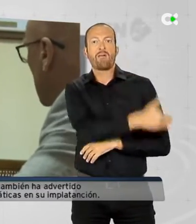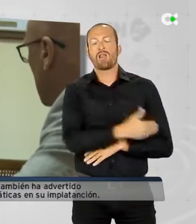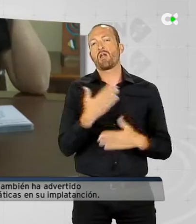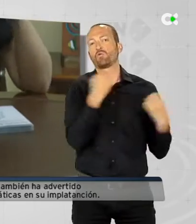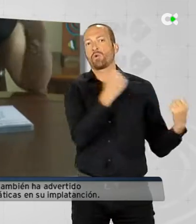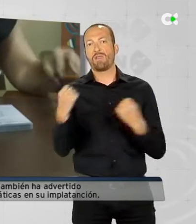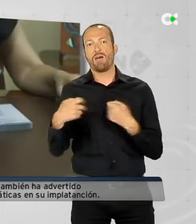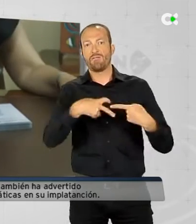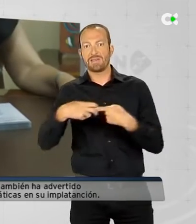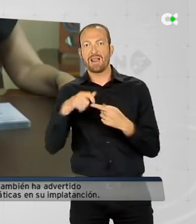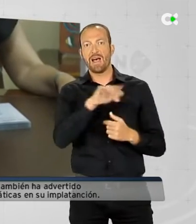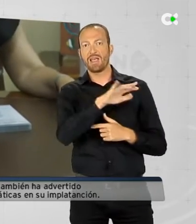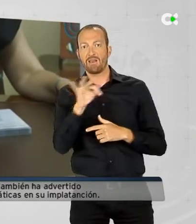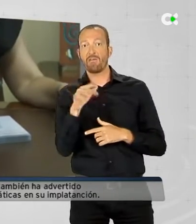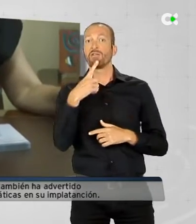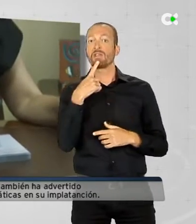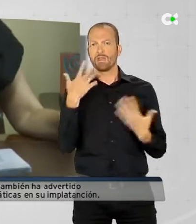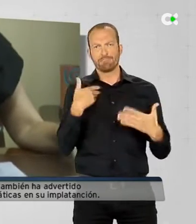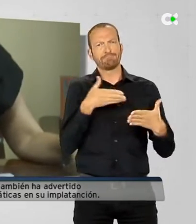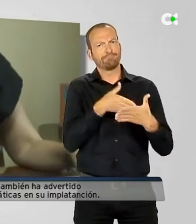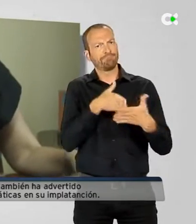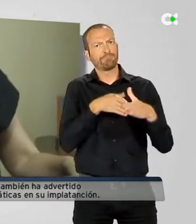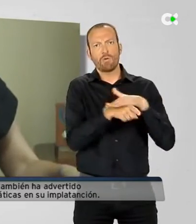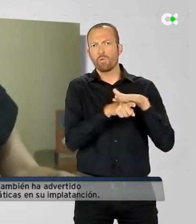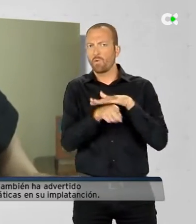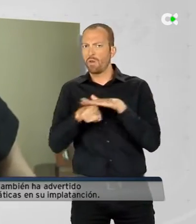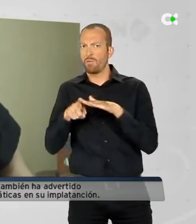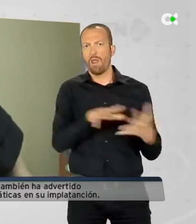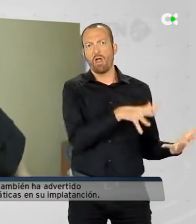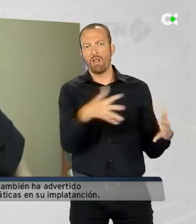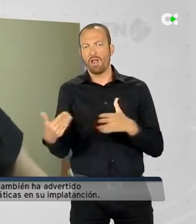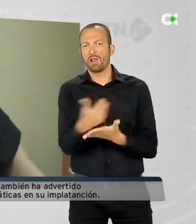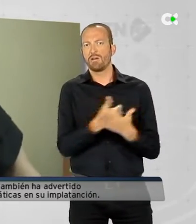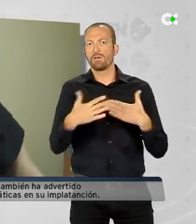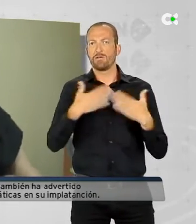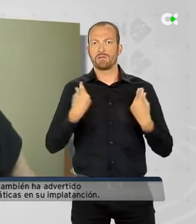AIREF, quien también ha advertido de las trabas burocráticas en su implantación.